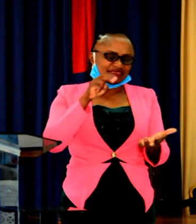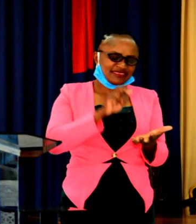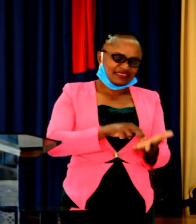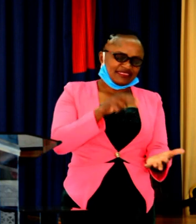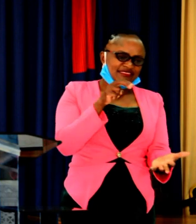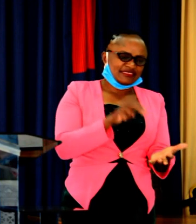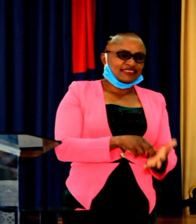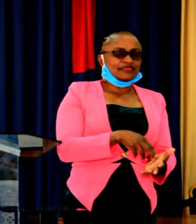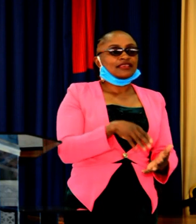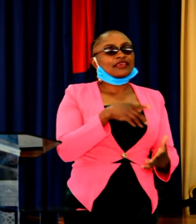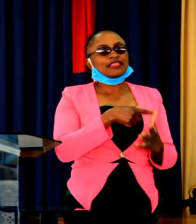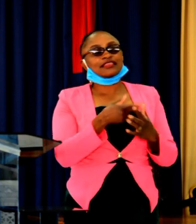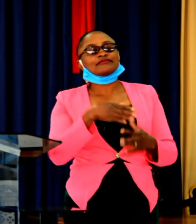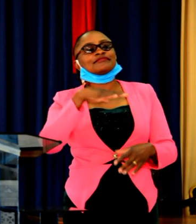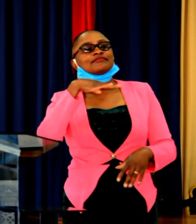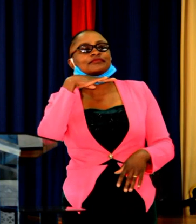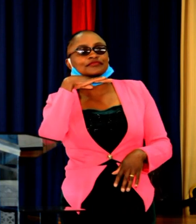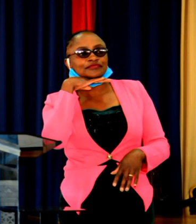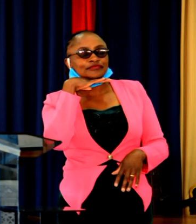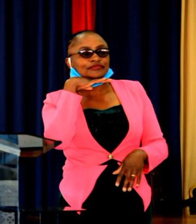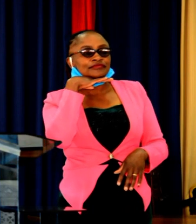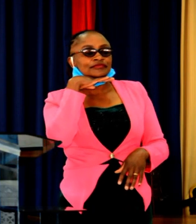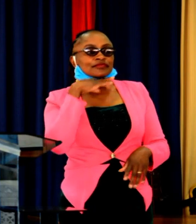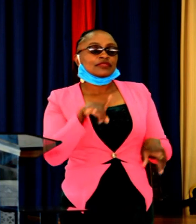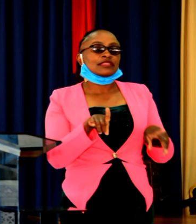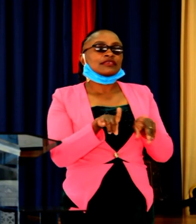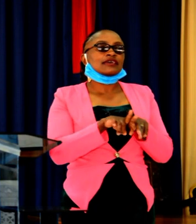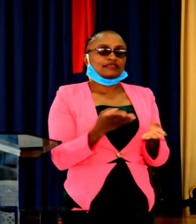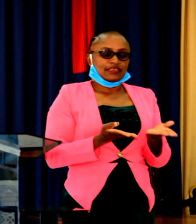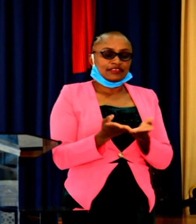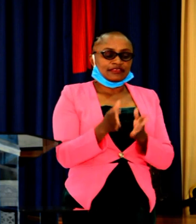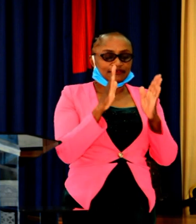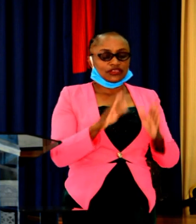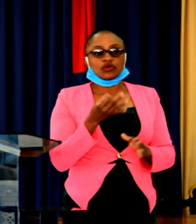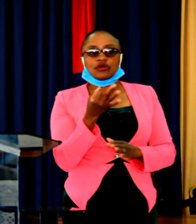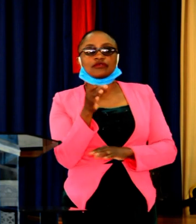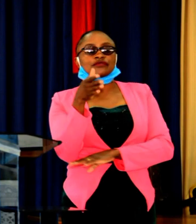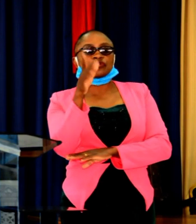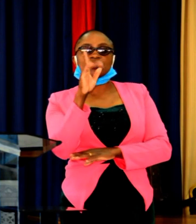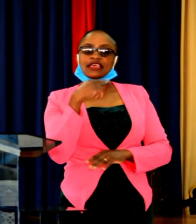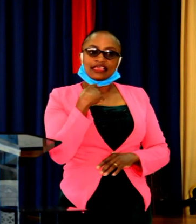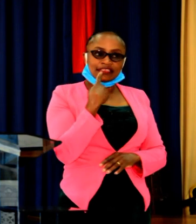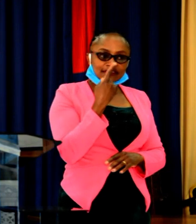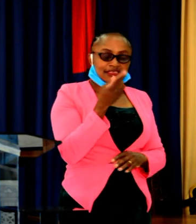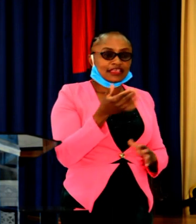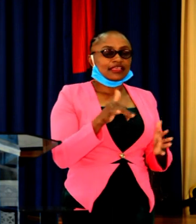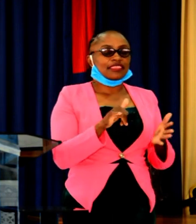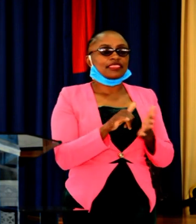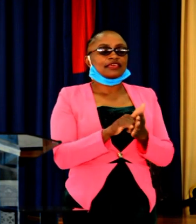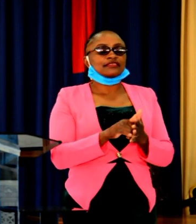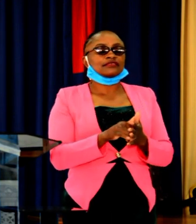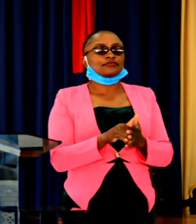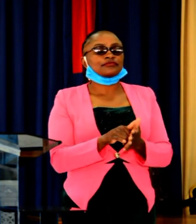langoni, akafa. Kama alivyosema yule mtu wa Mungu aliyenena hapo mfalme